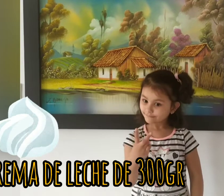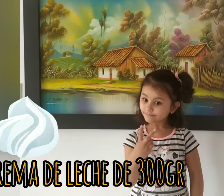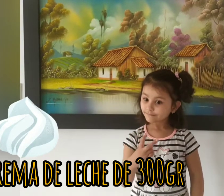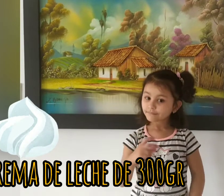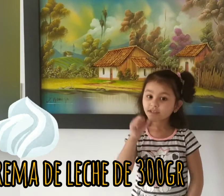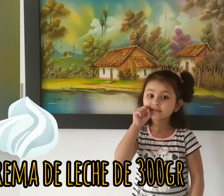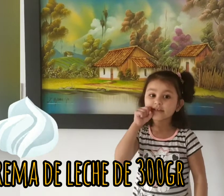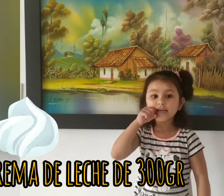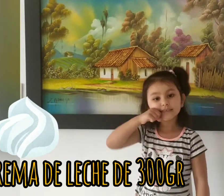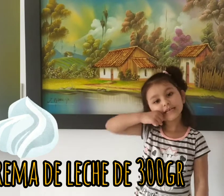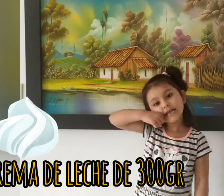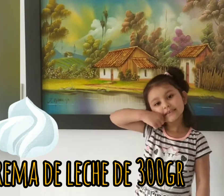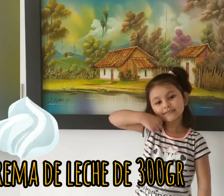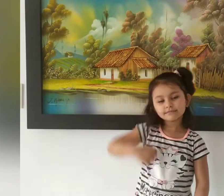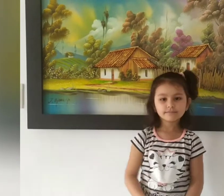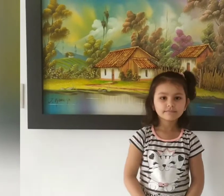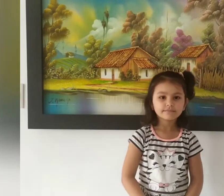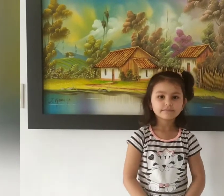Dos zanahorias.